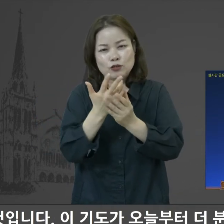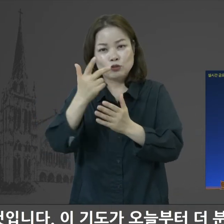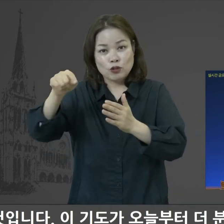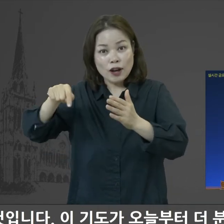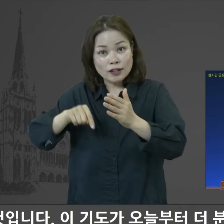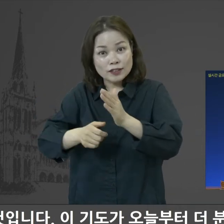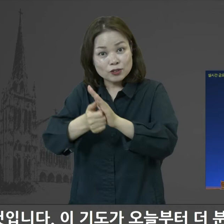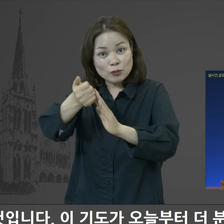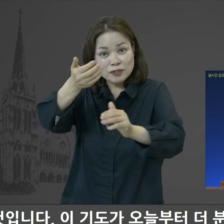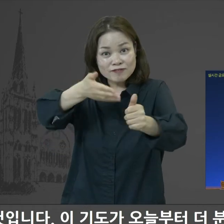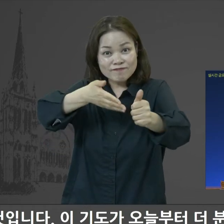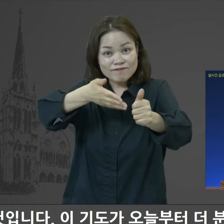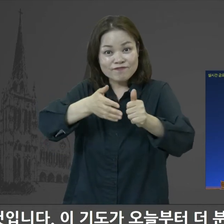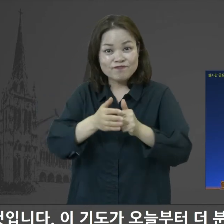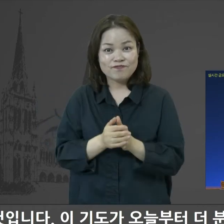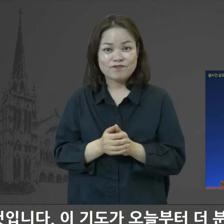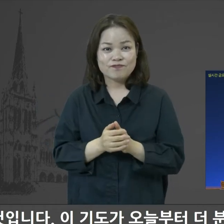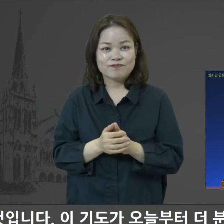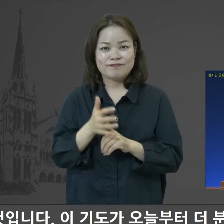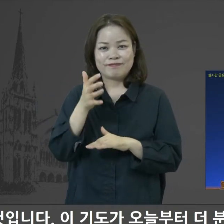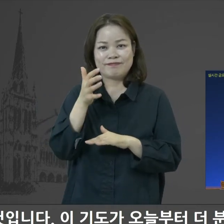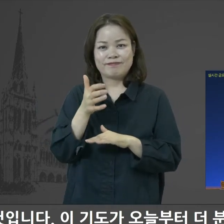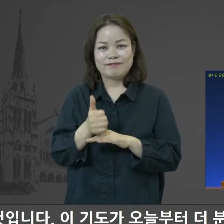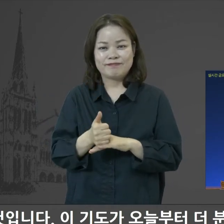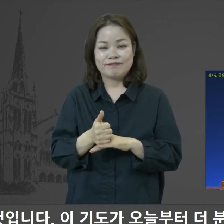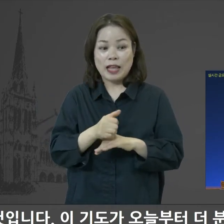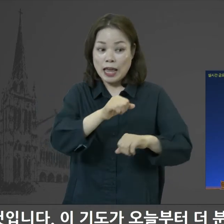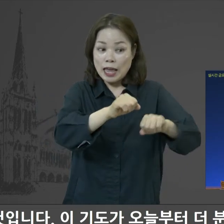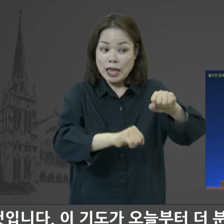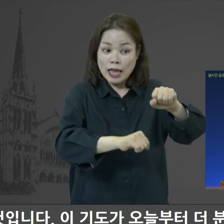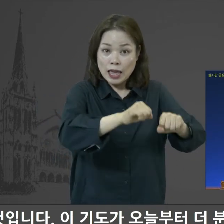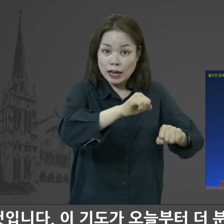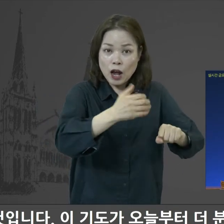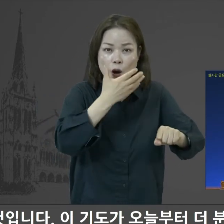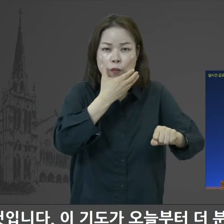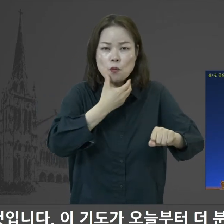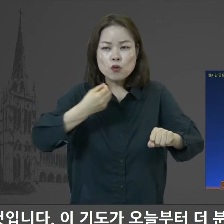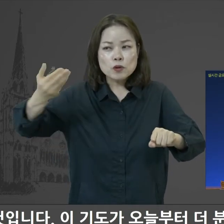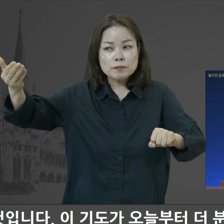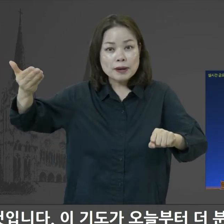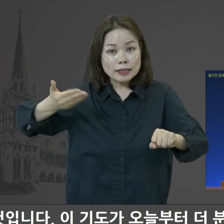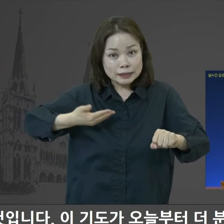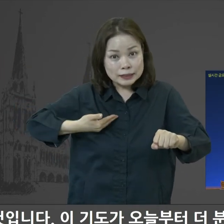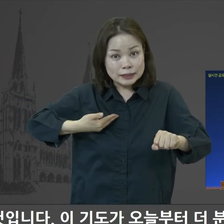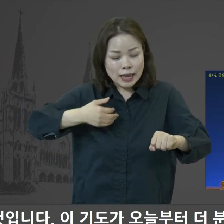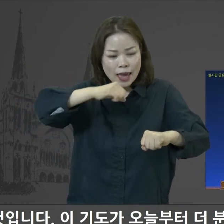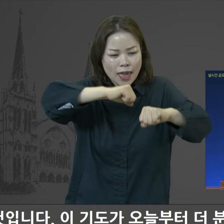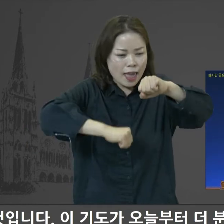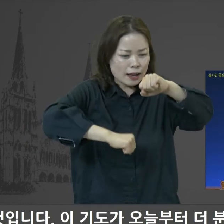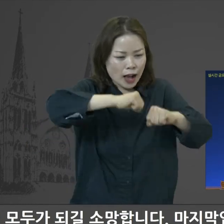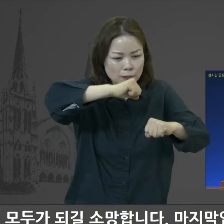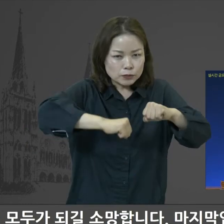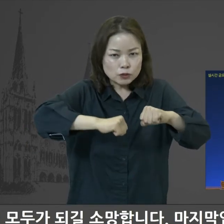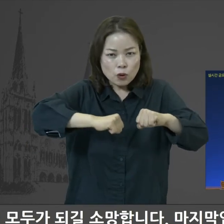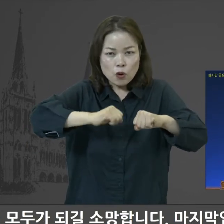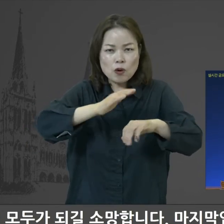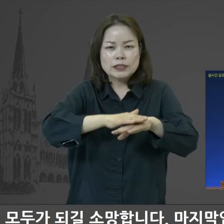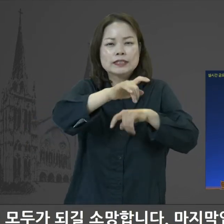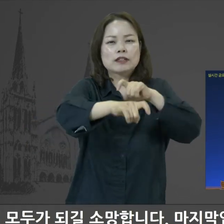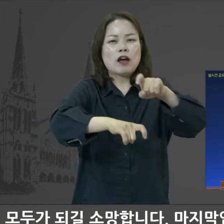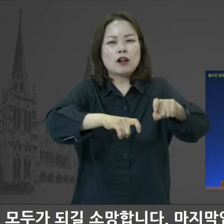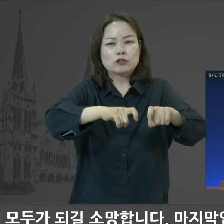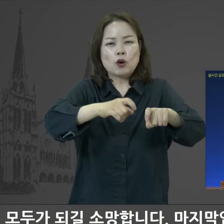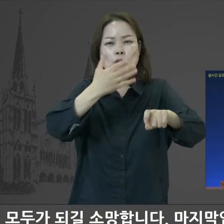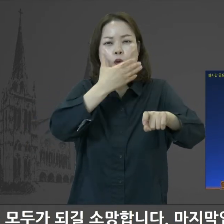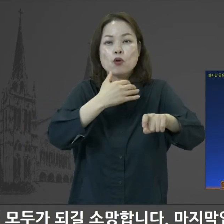안에서 소망합니다. 이제 마지막입니다. 행함으로 복을 받는다, 이렇게 되어 있습니다. 행함으로 복을 받는다. 이제 우리가